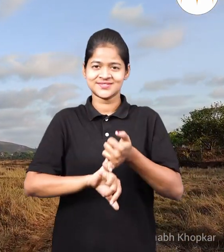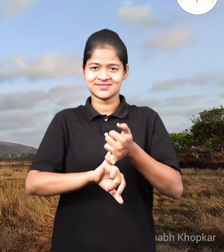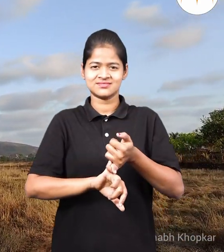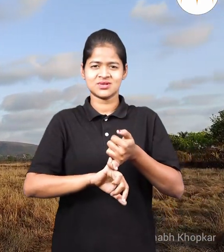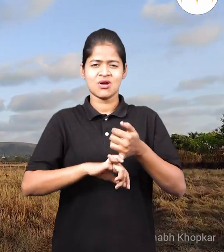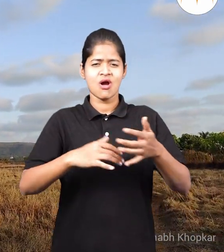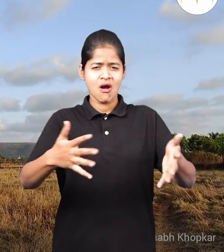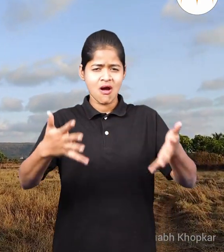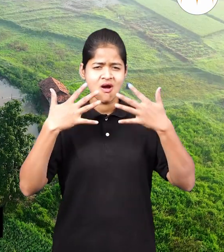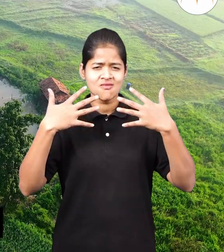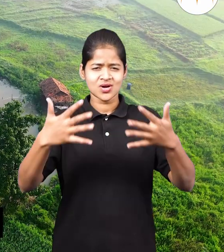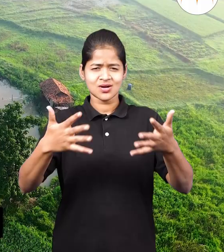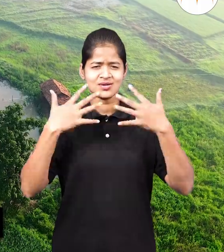सुफलाम